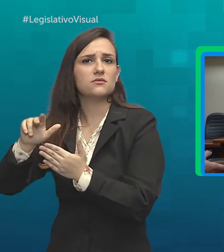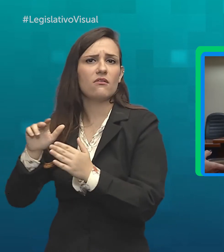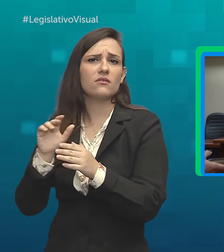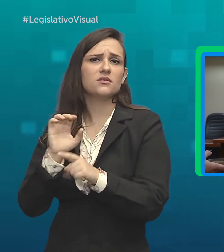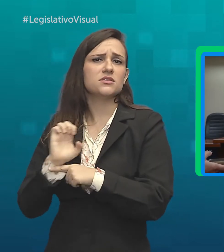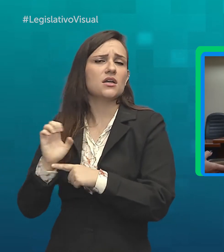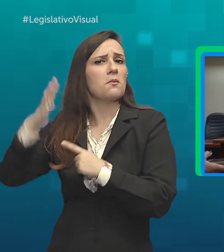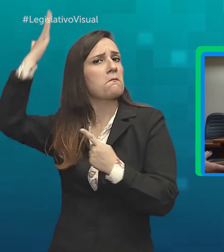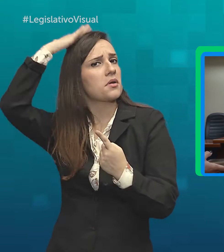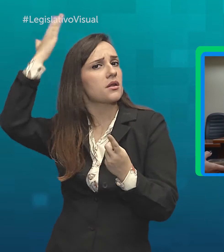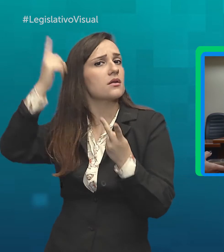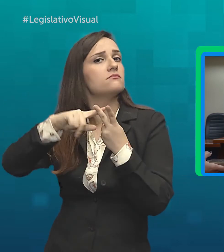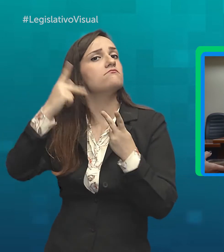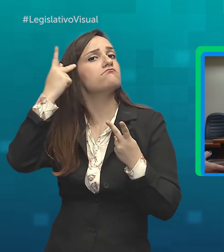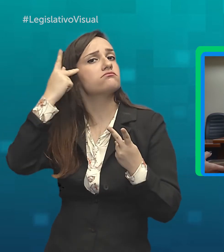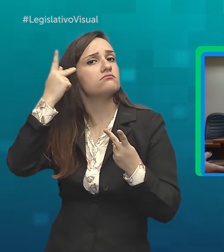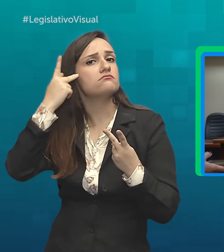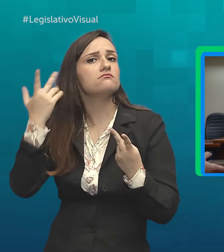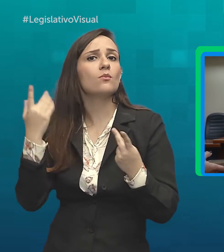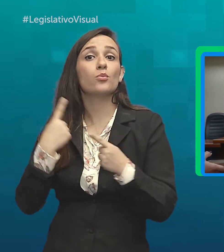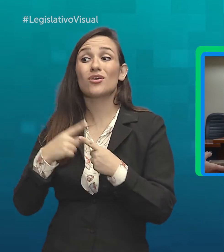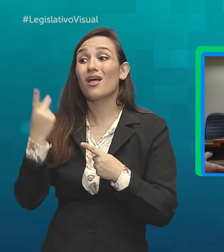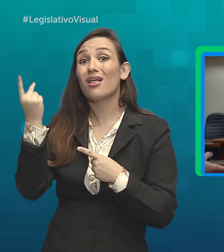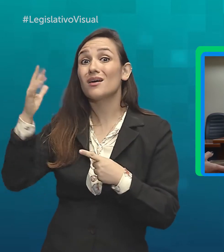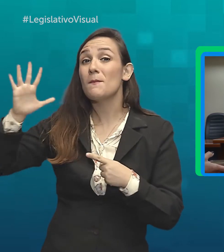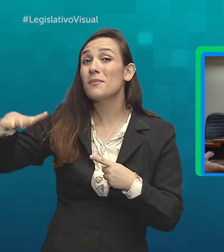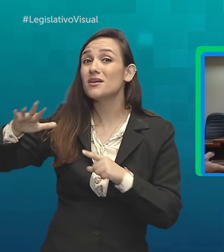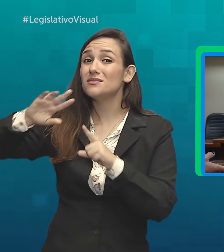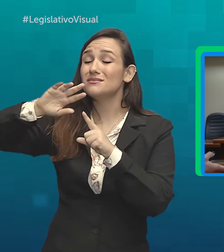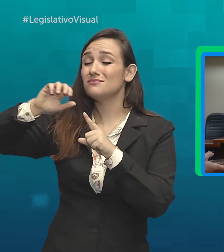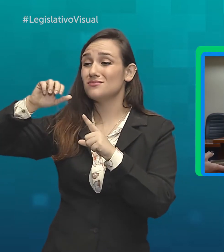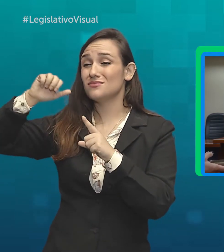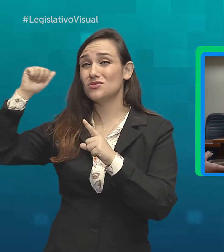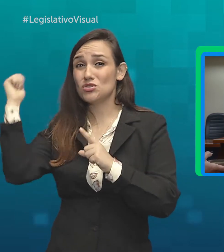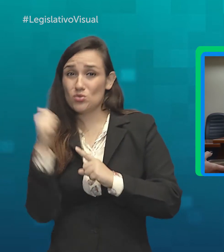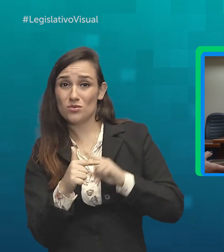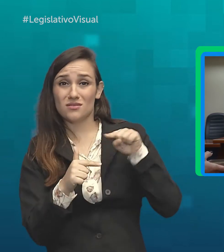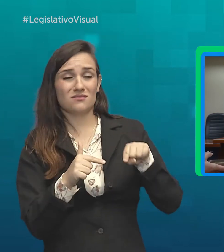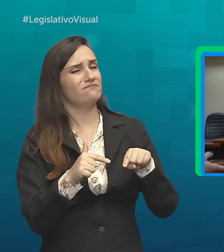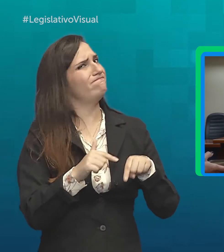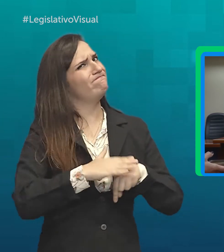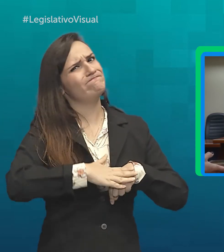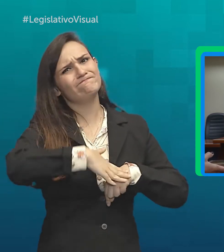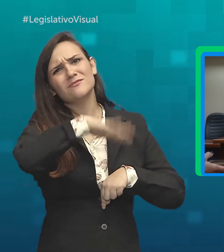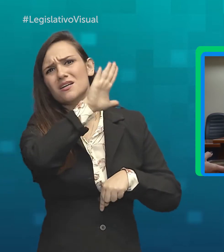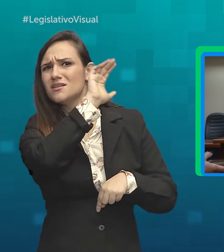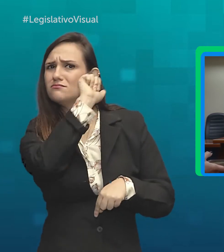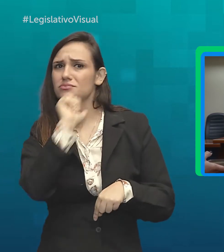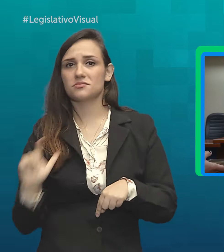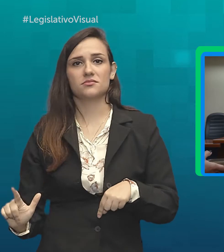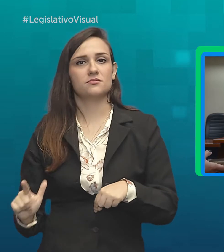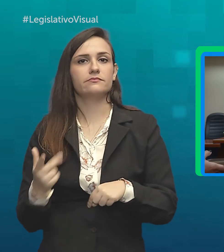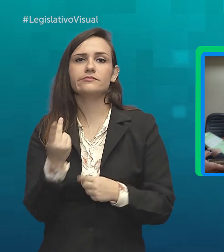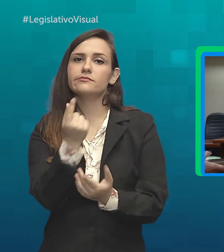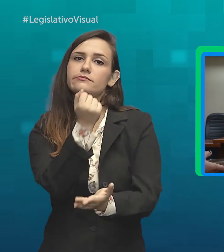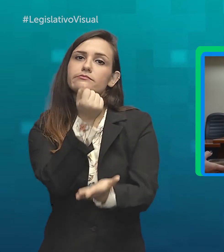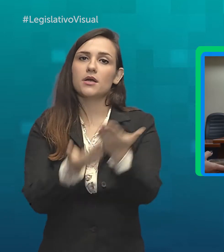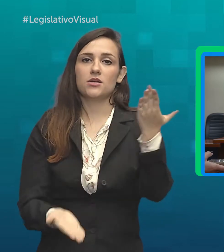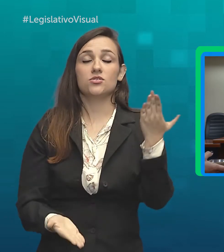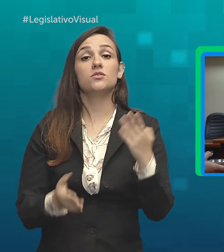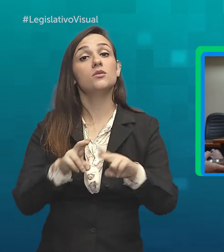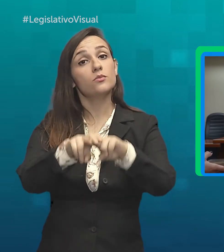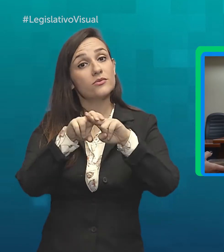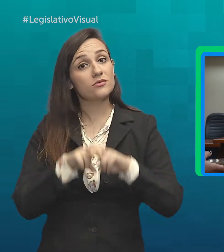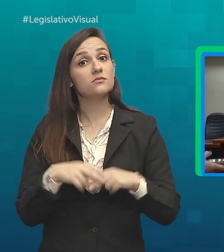tudo mais nos estados vizinhos, Paraná, São Paulo, porque o valor é bem abaixo do que é praticado no Mato Grosso do Sul, e com isso nós perdemos